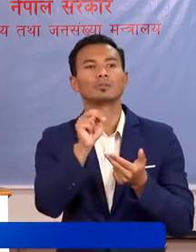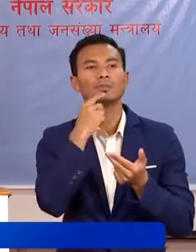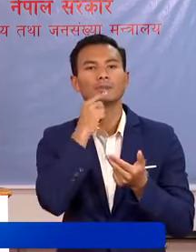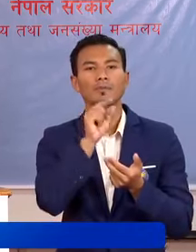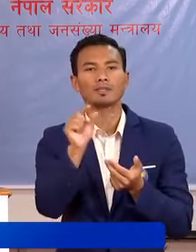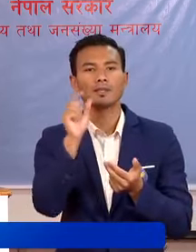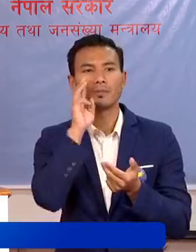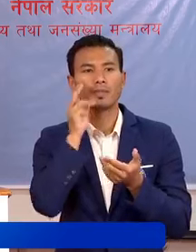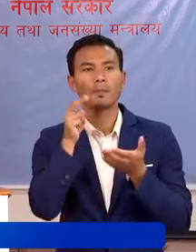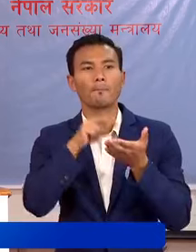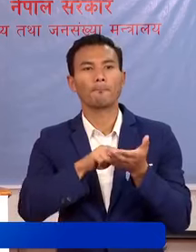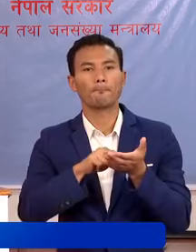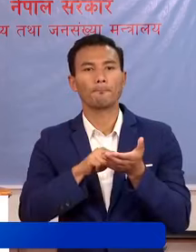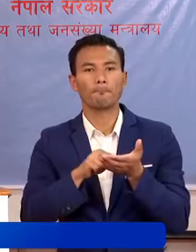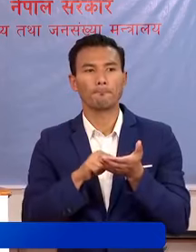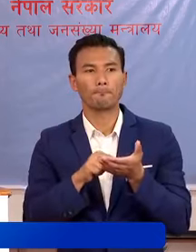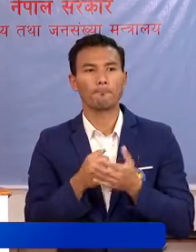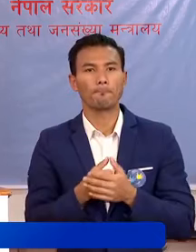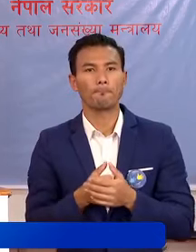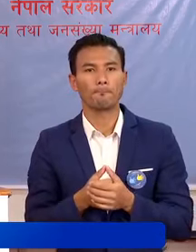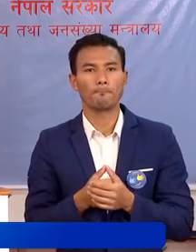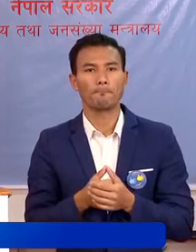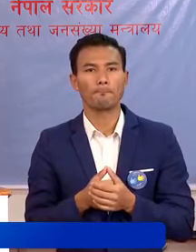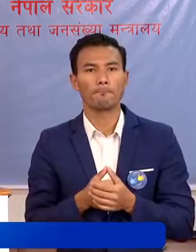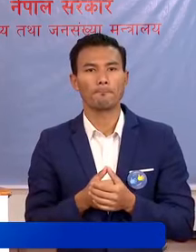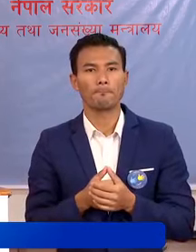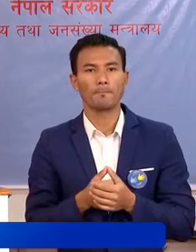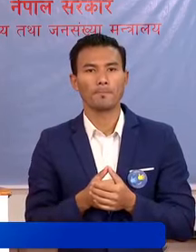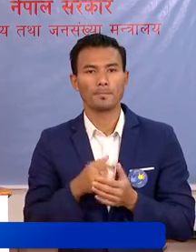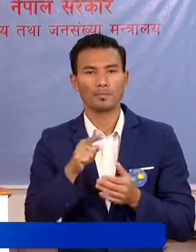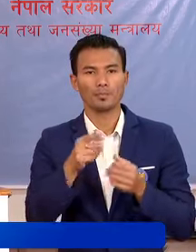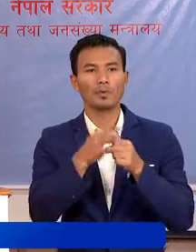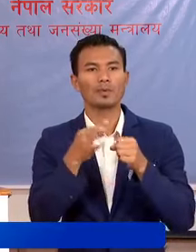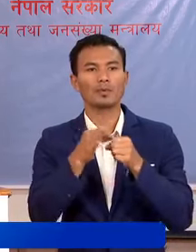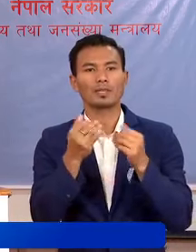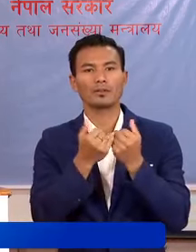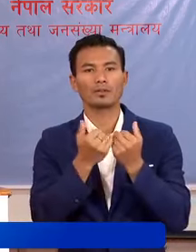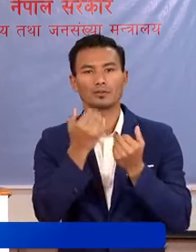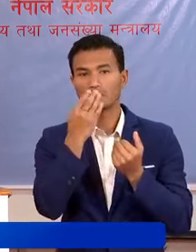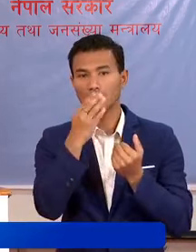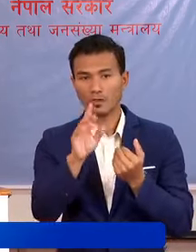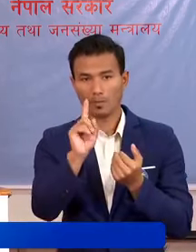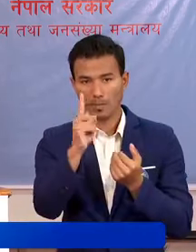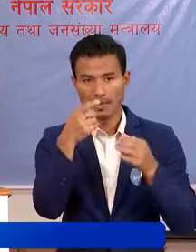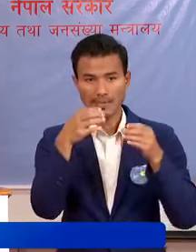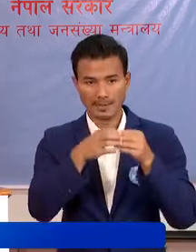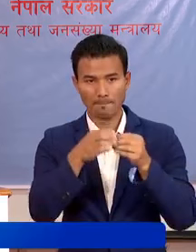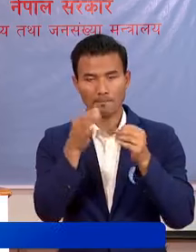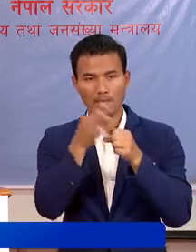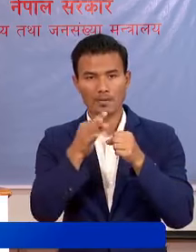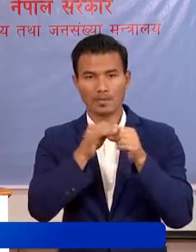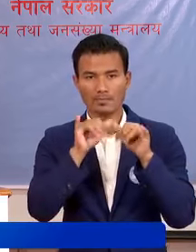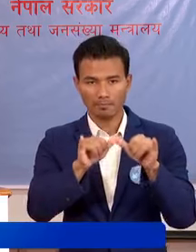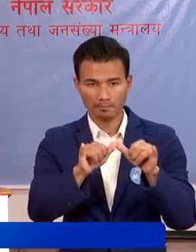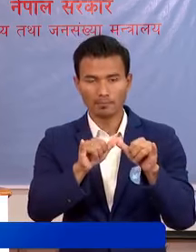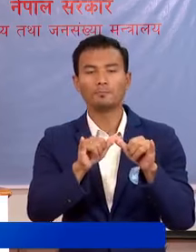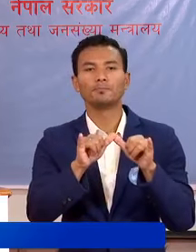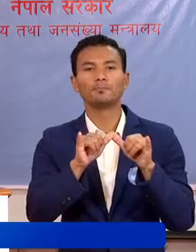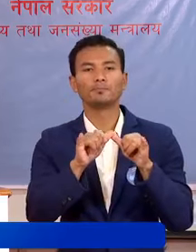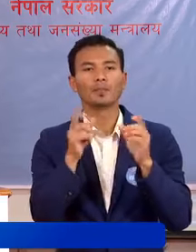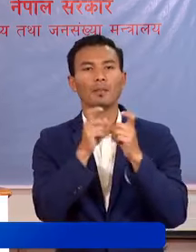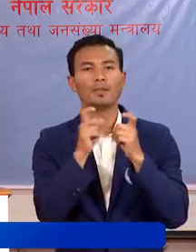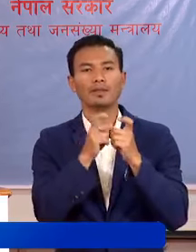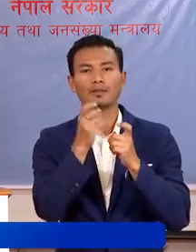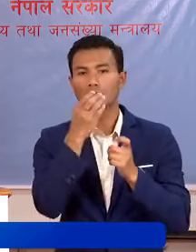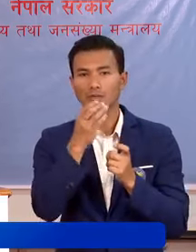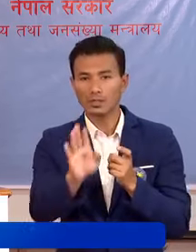आयretched परोँटा और दोसीन